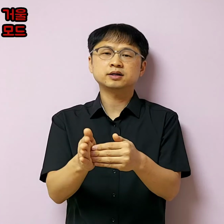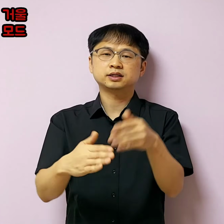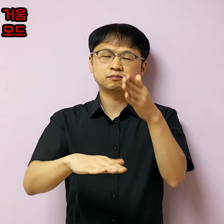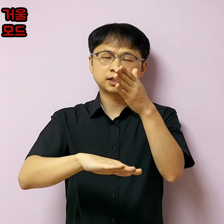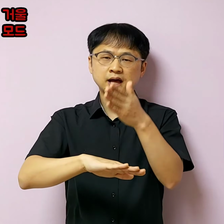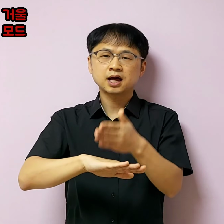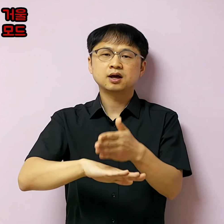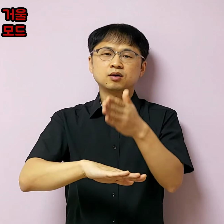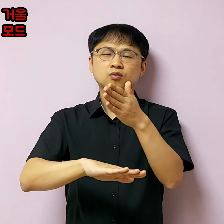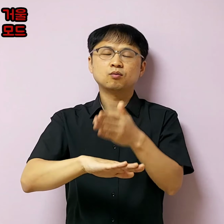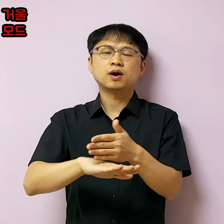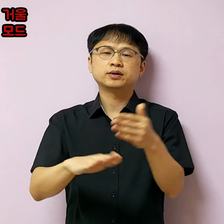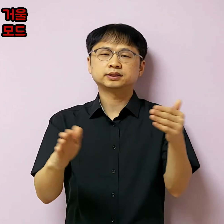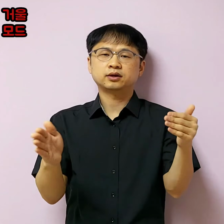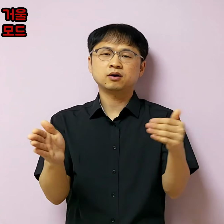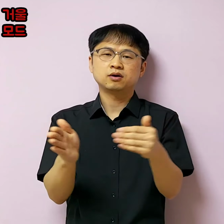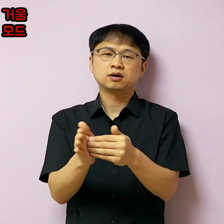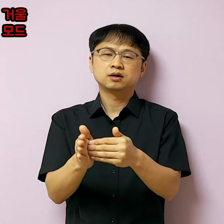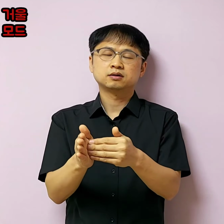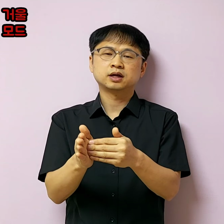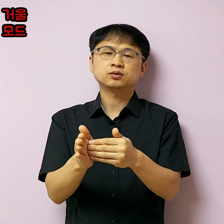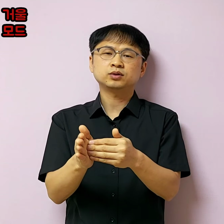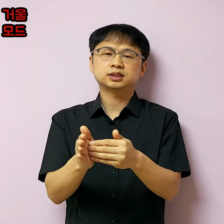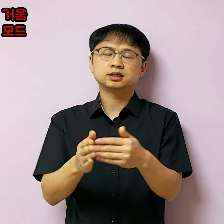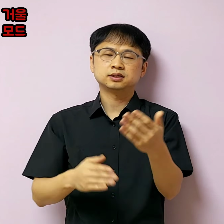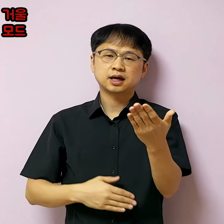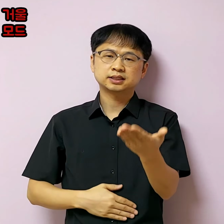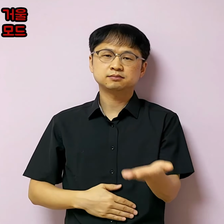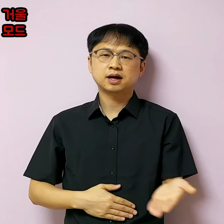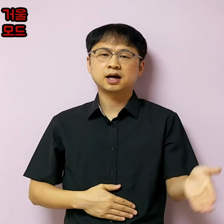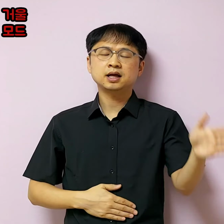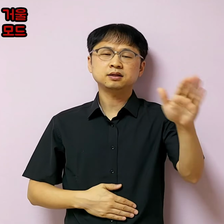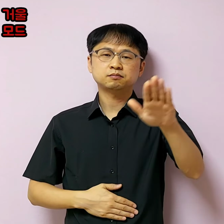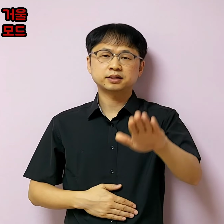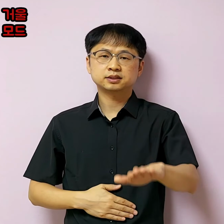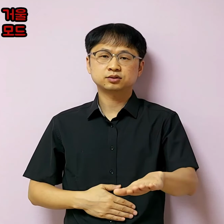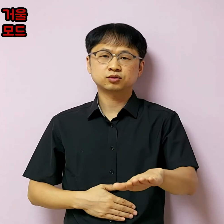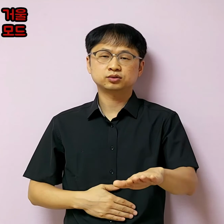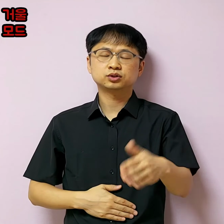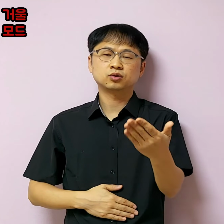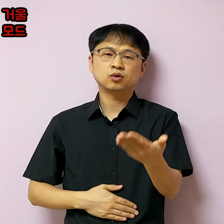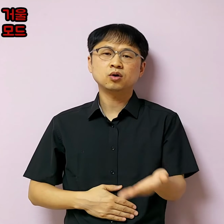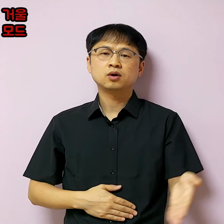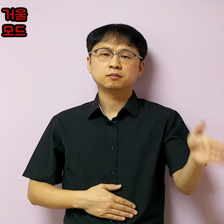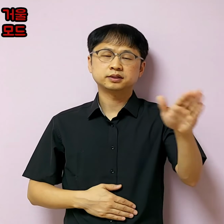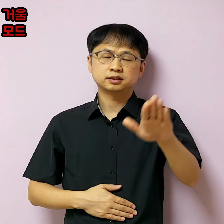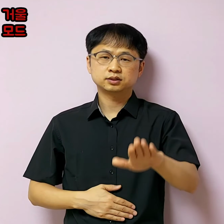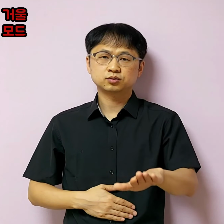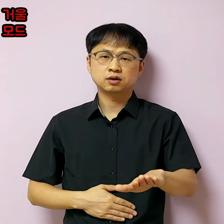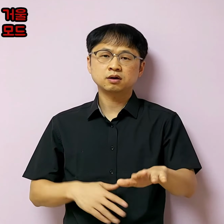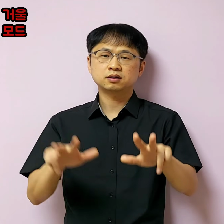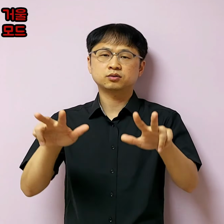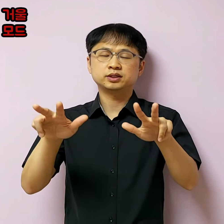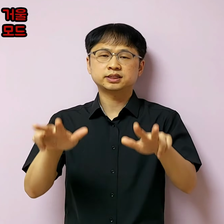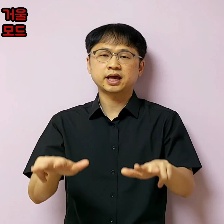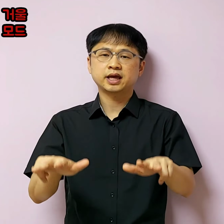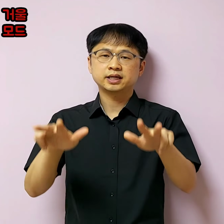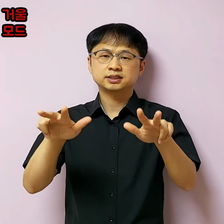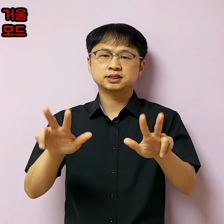과거형이 됩니다. 고마웠어요. 그래도 이제는, 하지만 반전의 수어 해주시고, 반전의 수어, 그리고 이제,